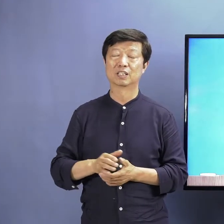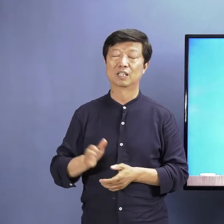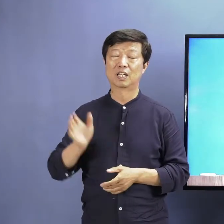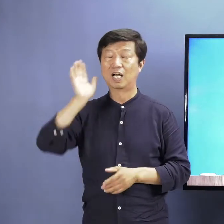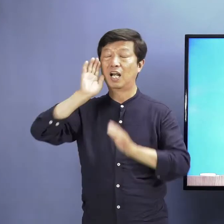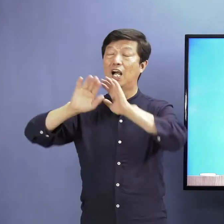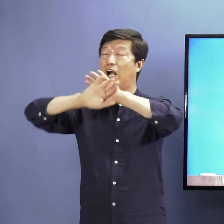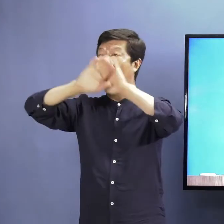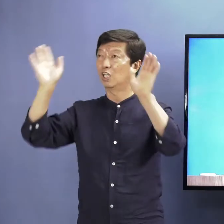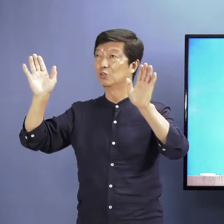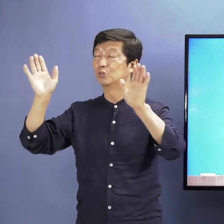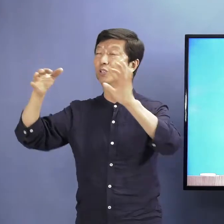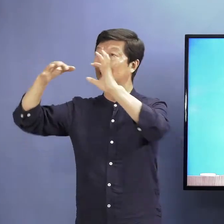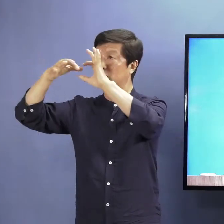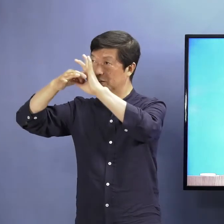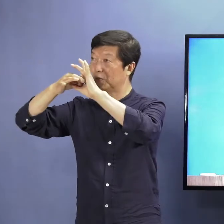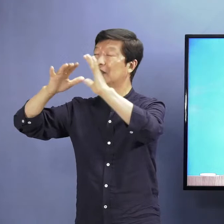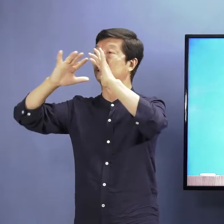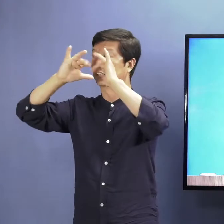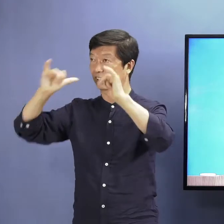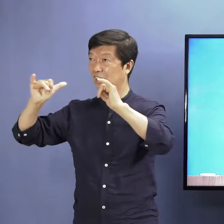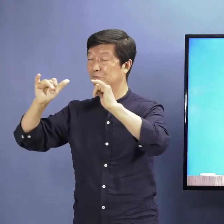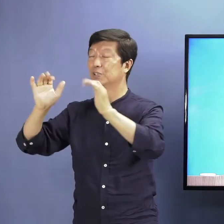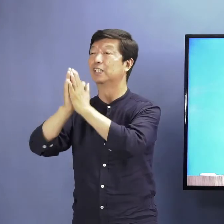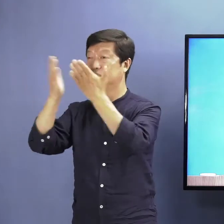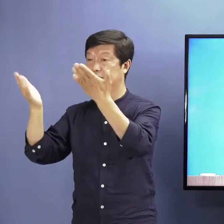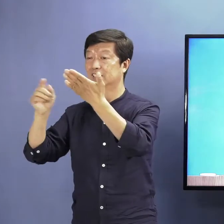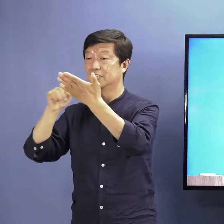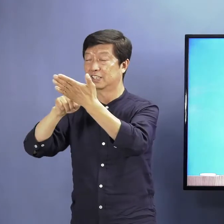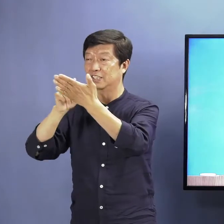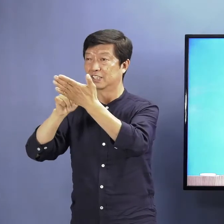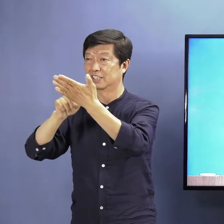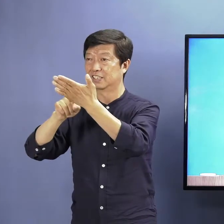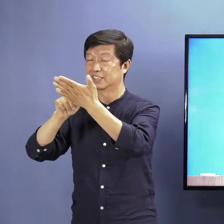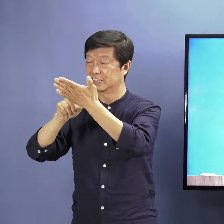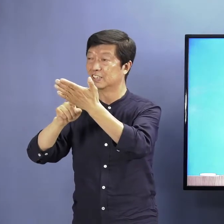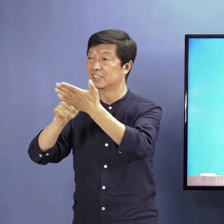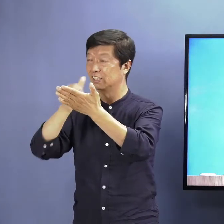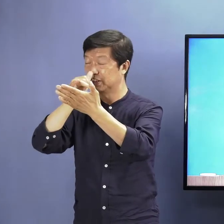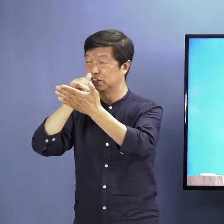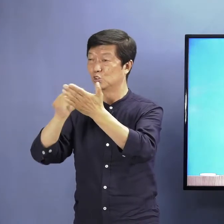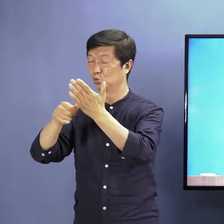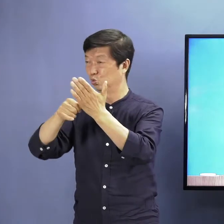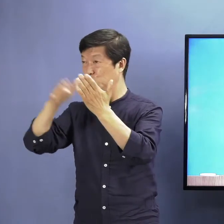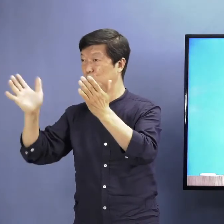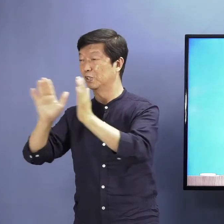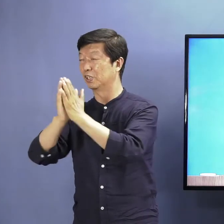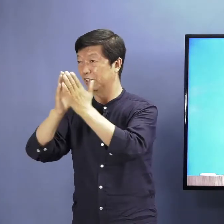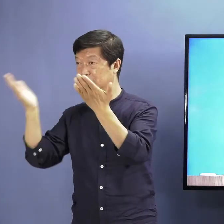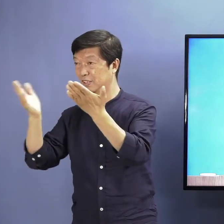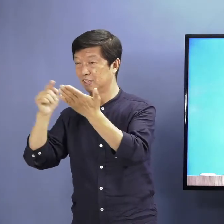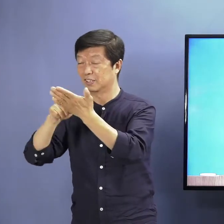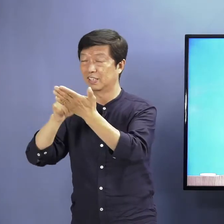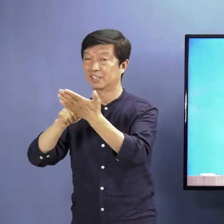네. 그 인간 브라더 윈, 거기 보면